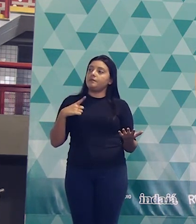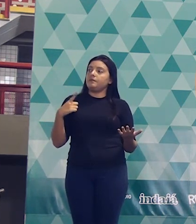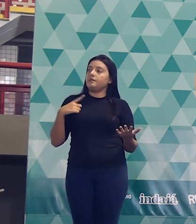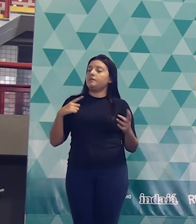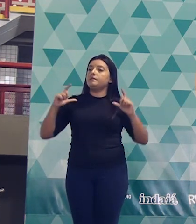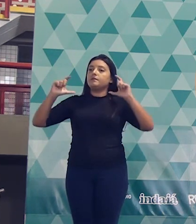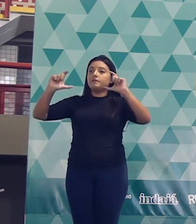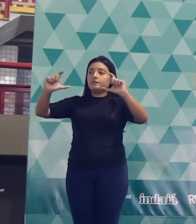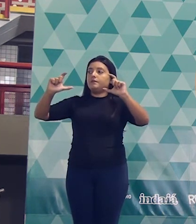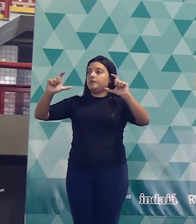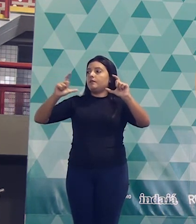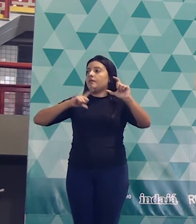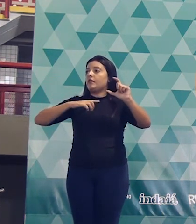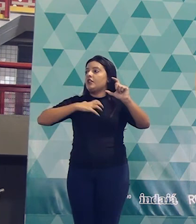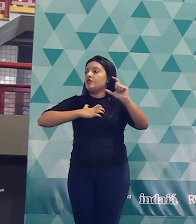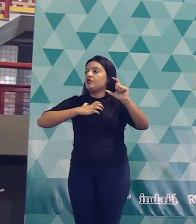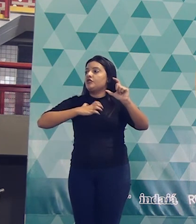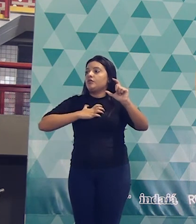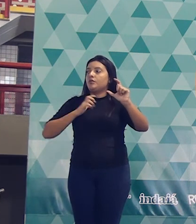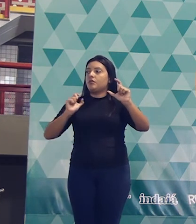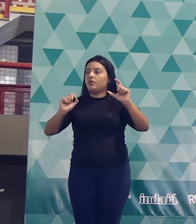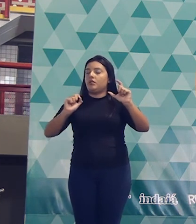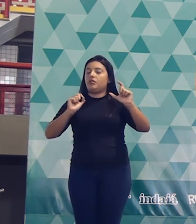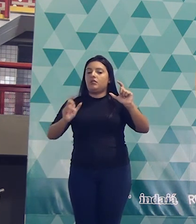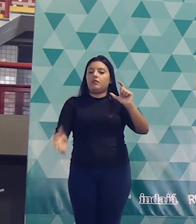primeiro parágrafo tem o sentido de...